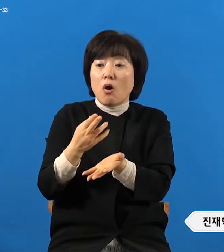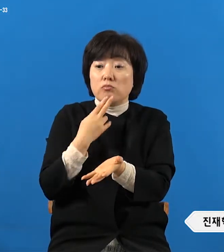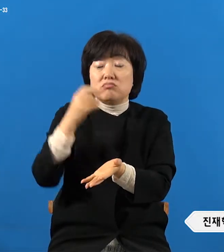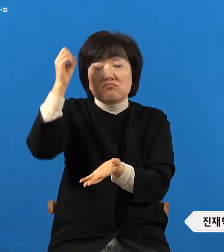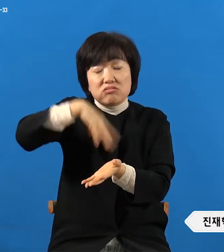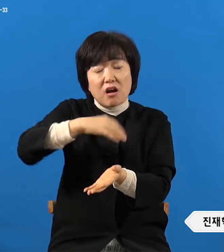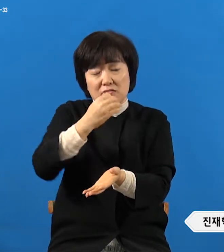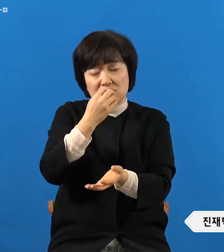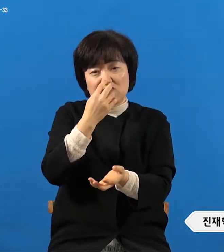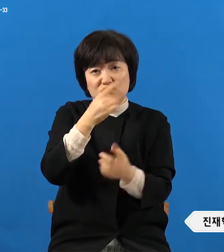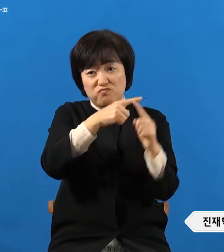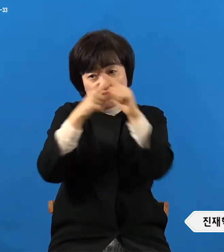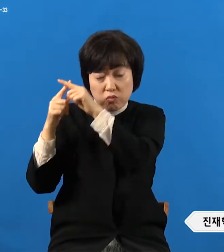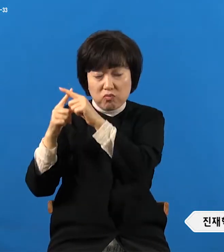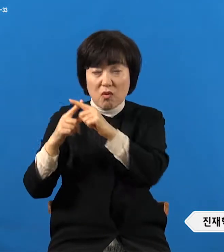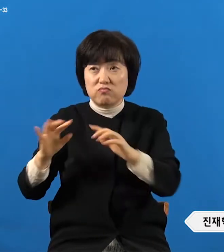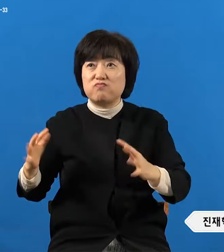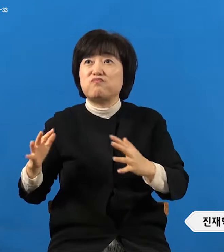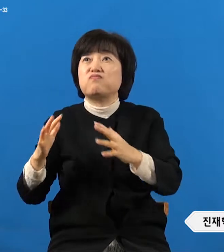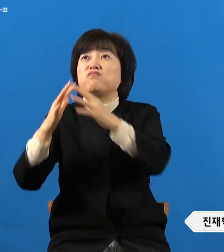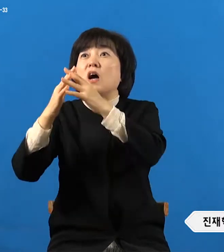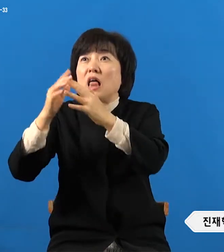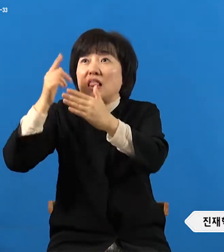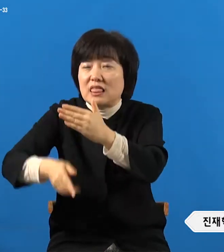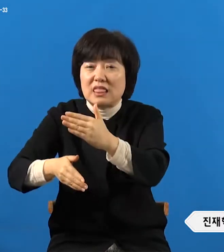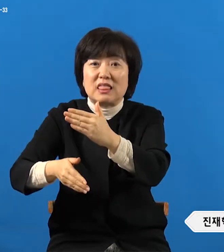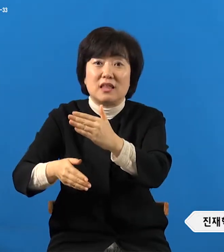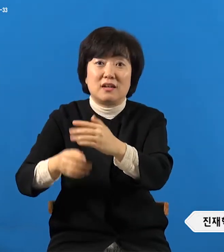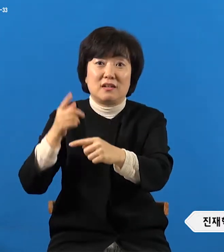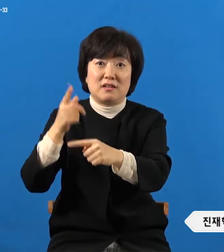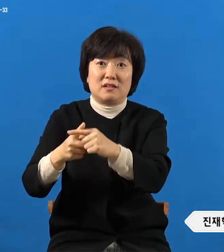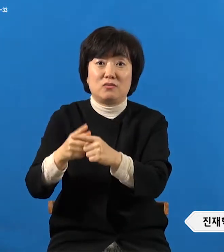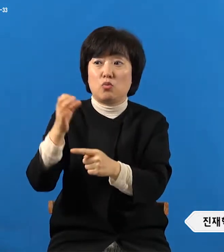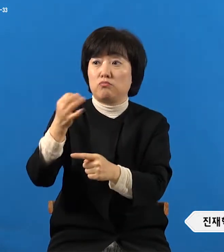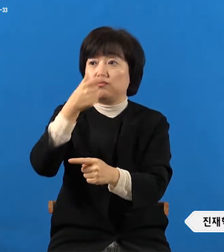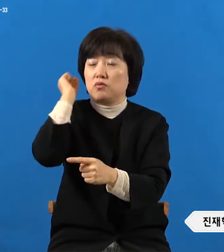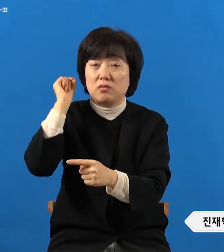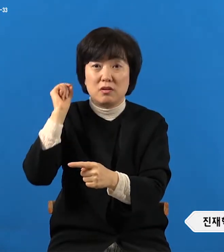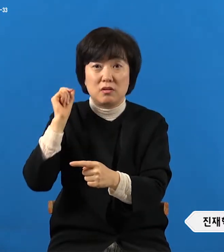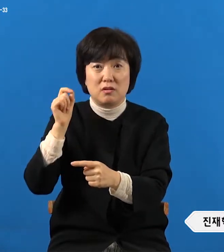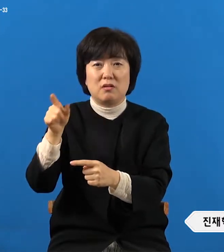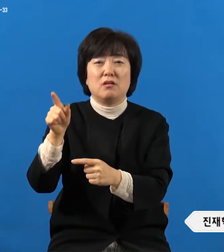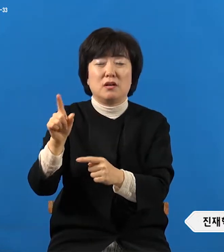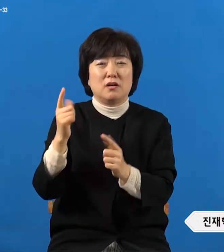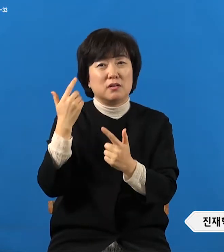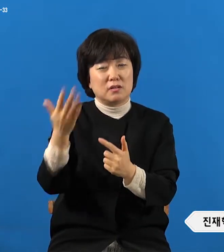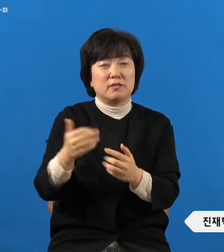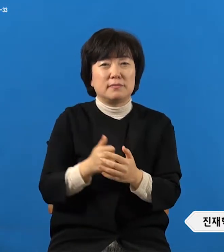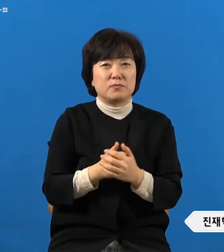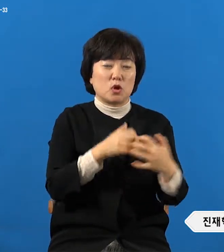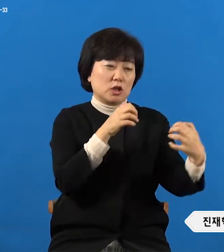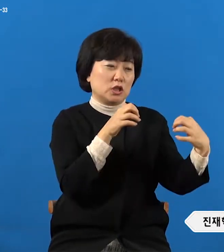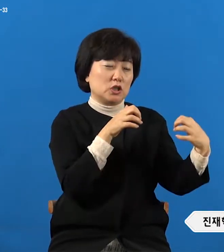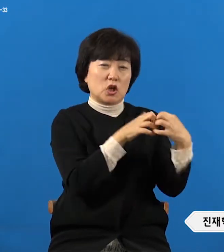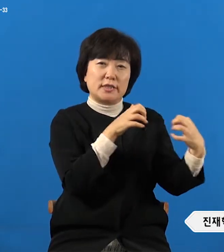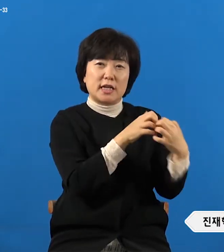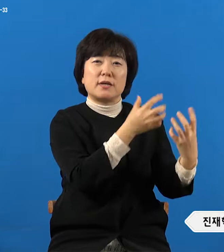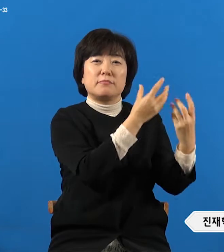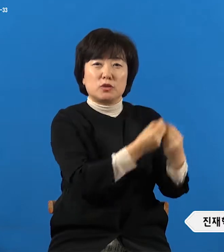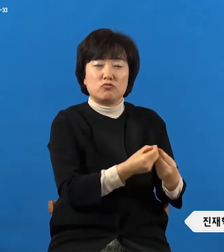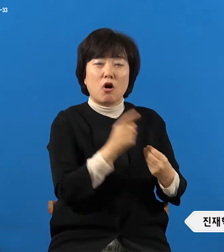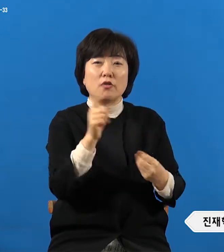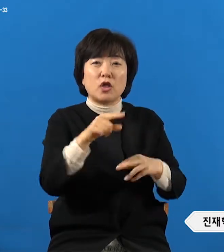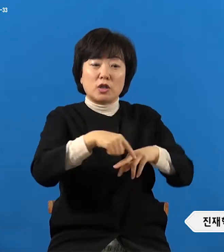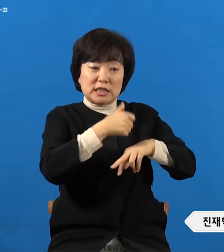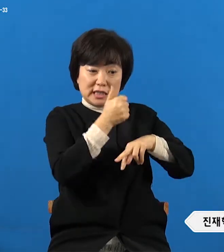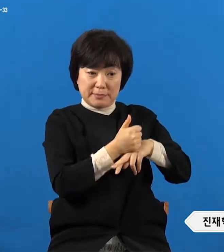끝나지 않겠느냐라고 말씀합니다. 두 번째로 전쟁의 비유를 말씀하십니다. 31절 32절입니다. 어떤